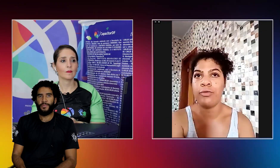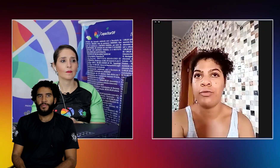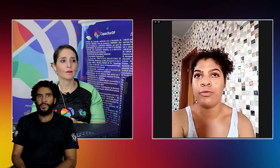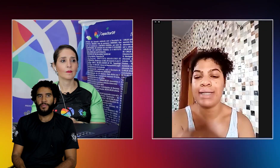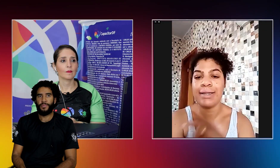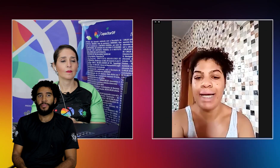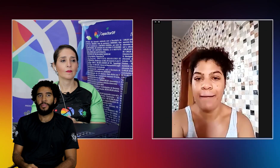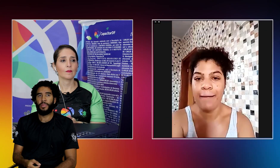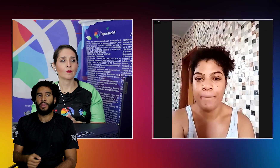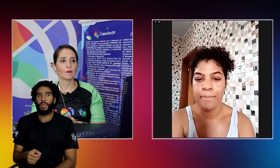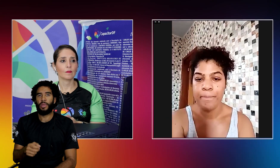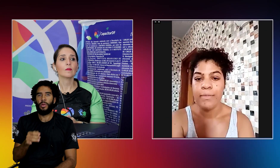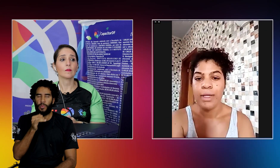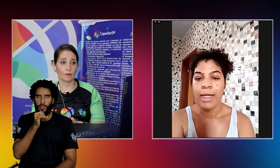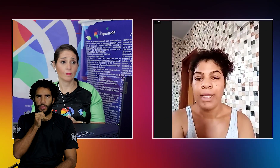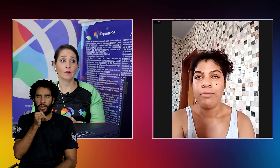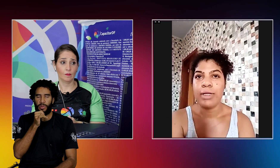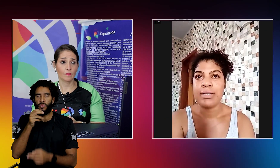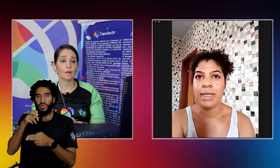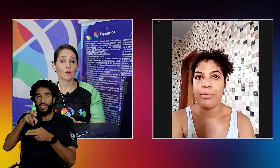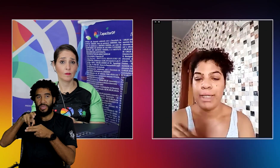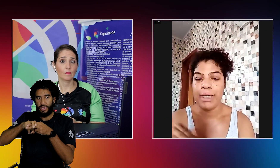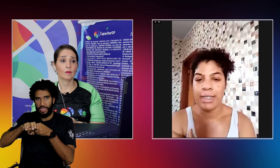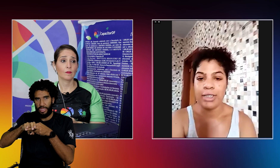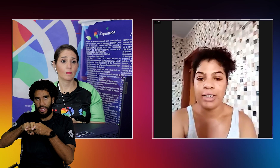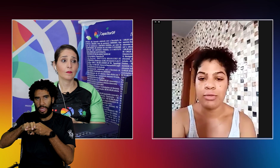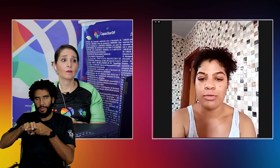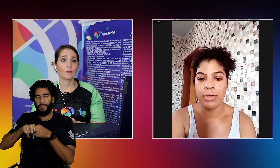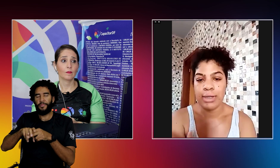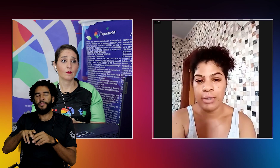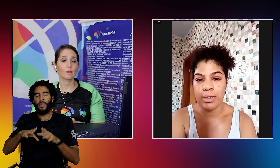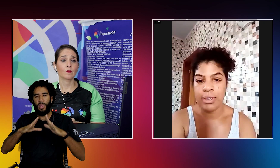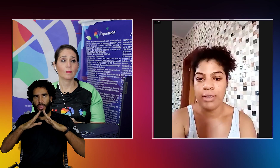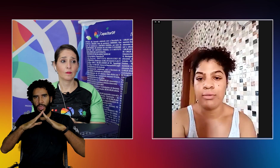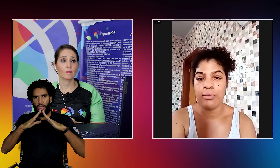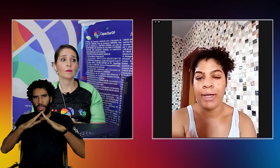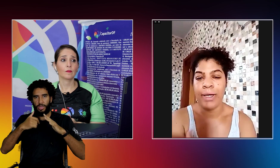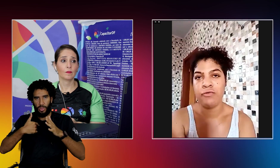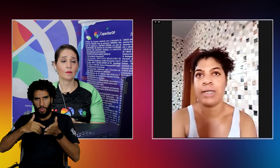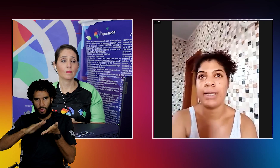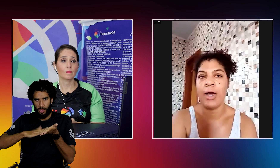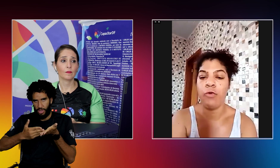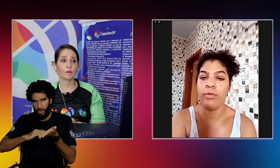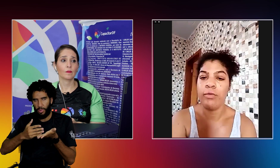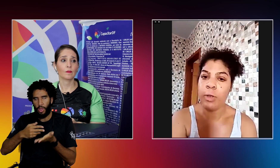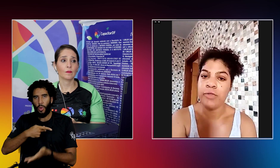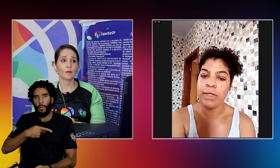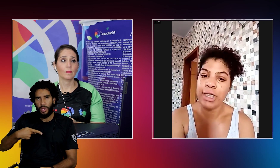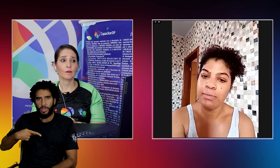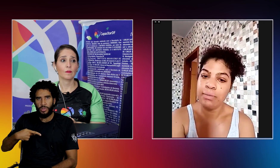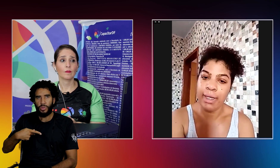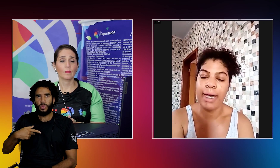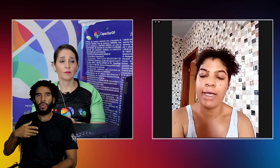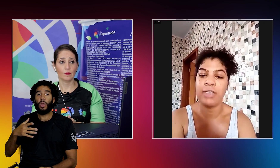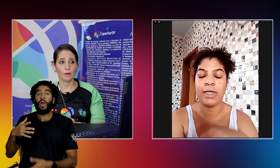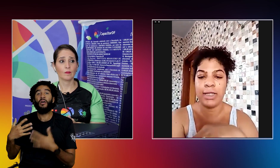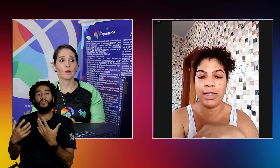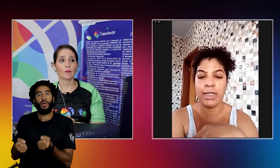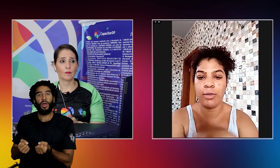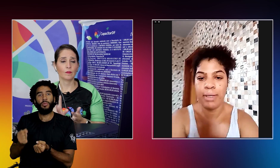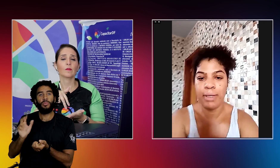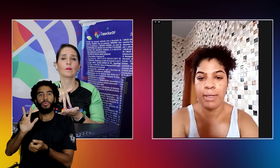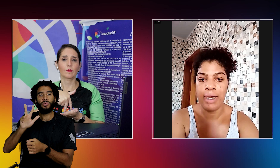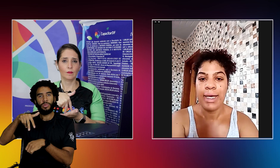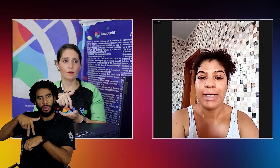falar sentar. Por exemplo, lá na igreja, quando eu estou interpretando, o pastor fala assim, convido os irmãos a ficar de pé. Aí a gente faz sinal em